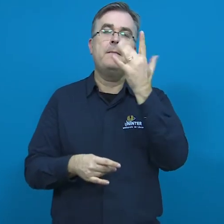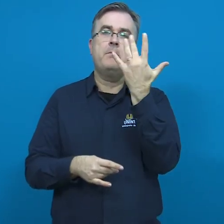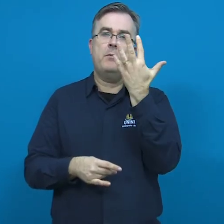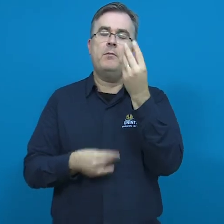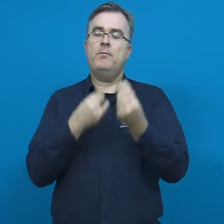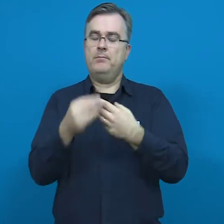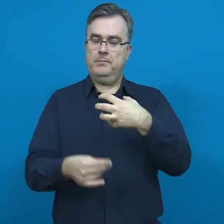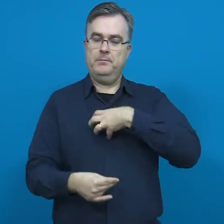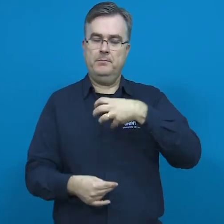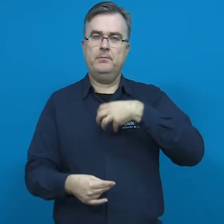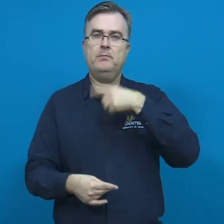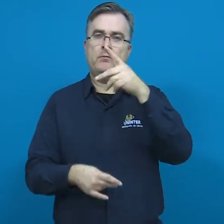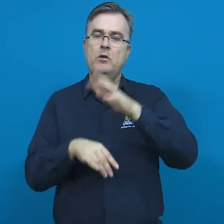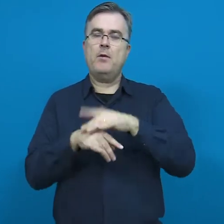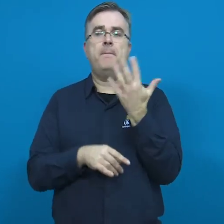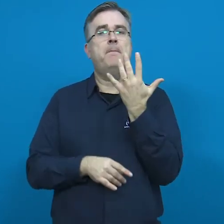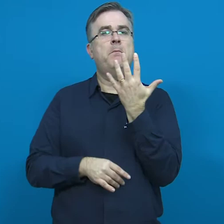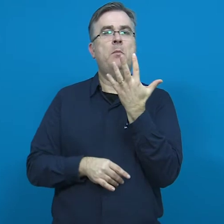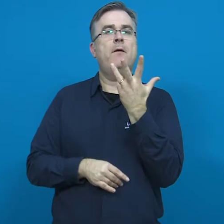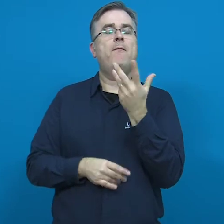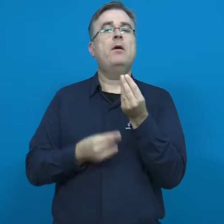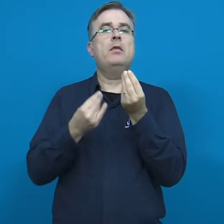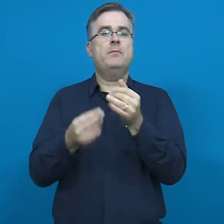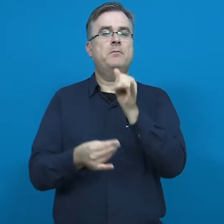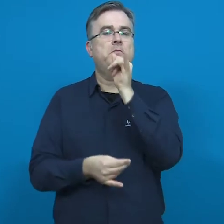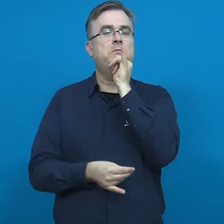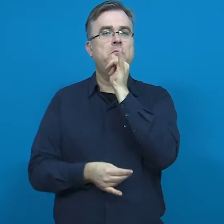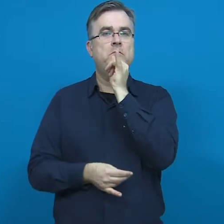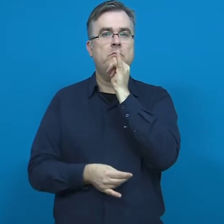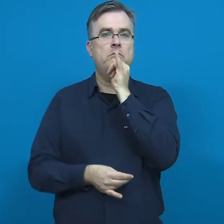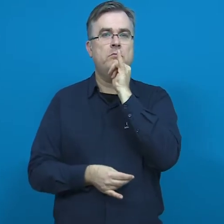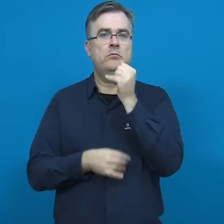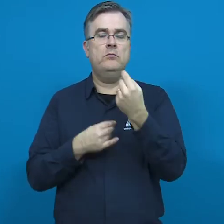configuração da mão é a forma que a tua mão vai